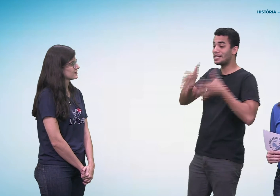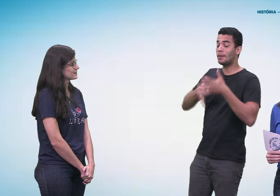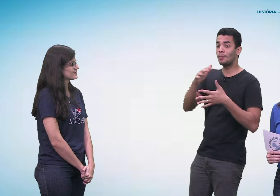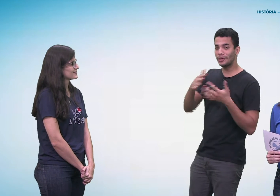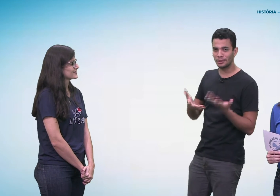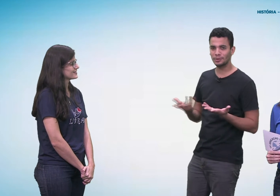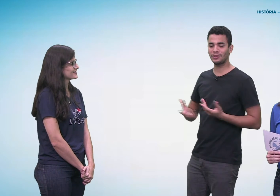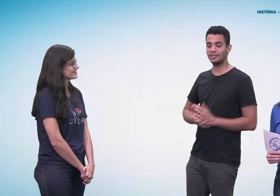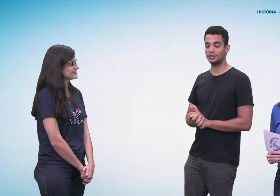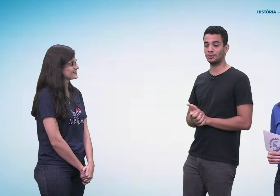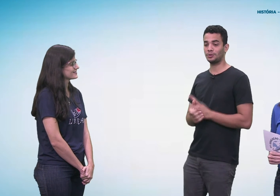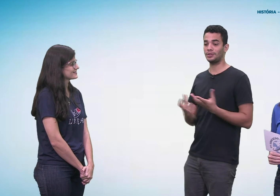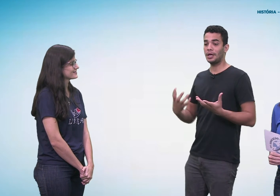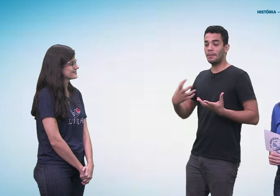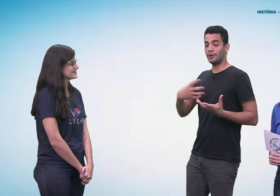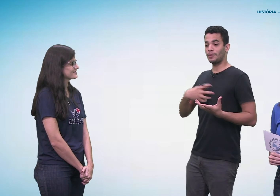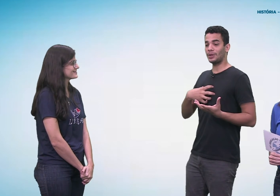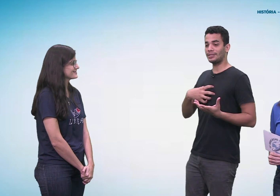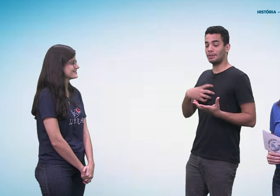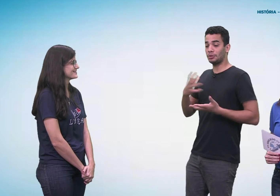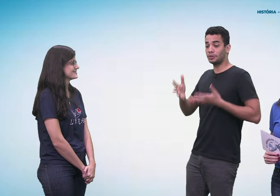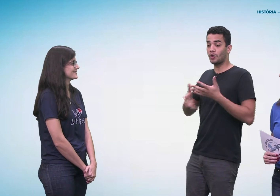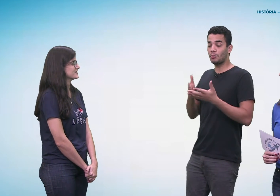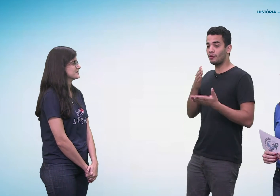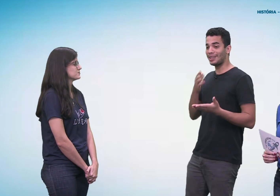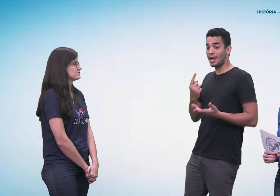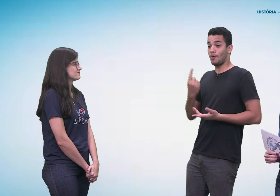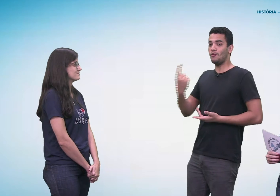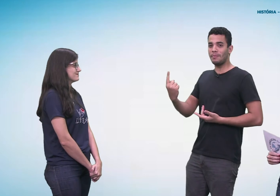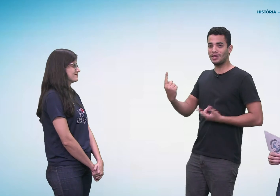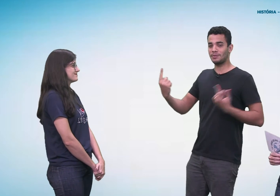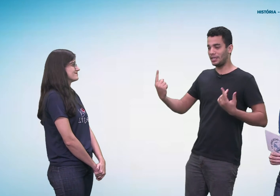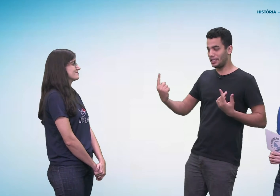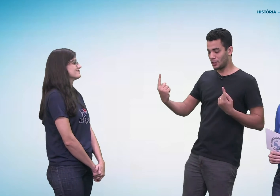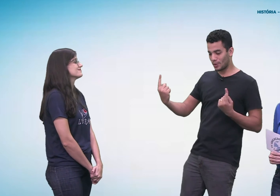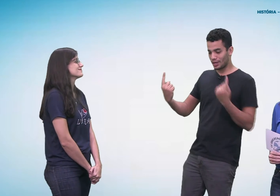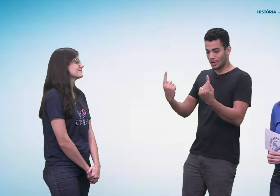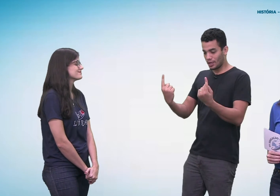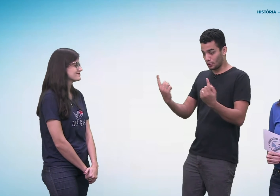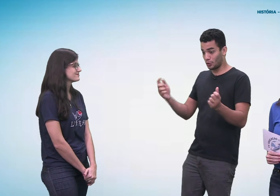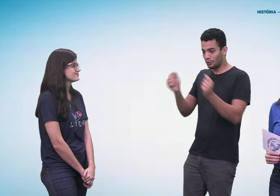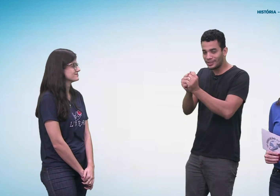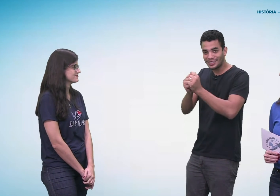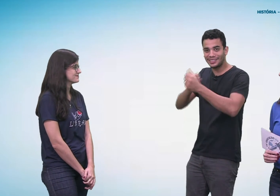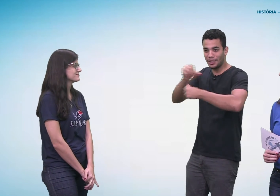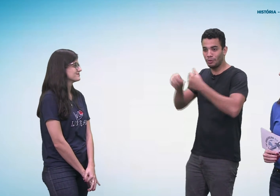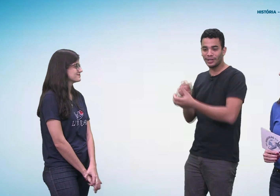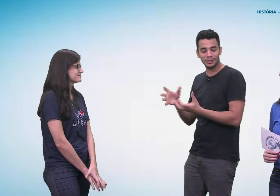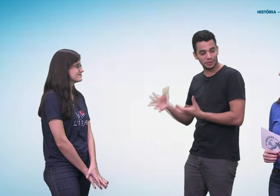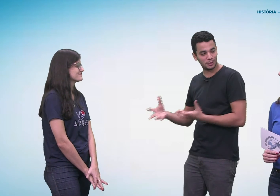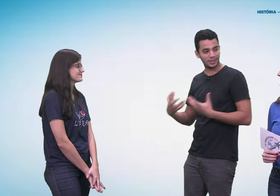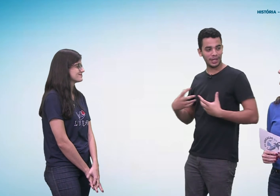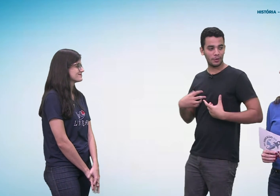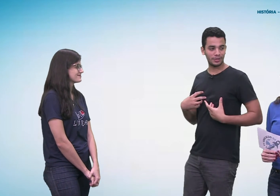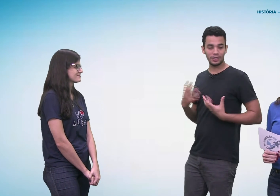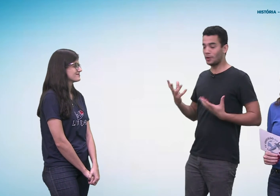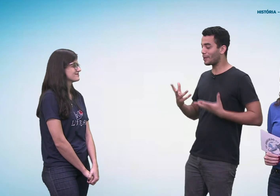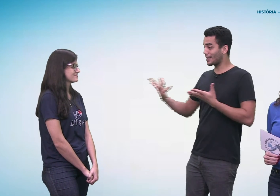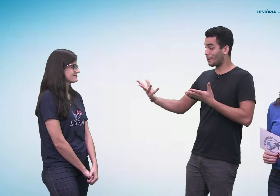Por que eu estou falando nessa estrutura? Porque, por exemplo, não tem como eu falar uma mesma língua junta sem mudar a estrutura da outra. Então, para que ela